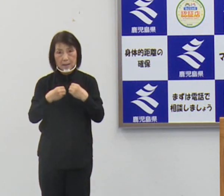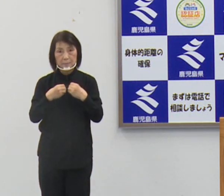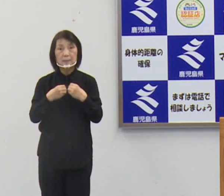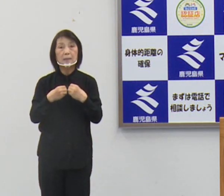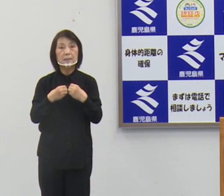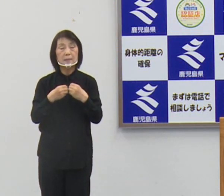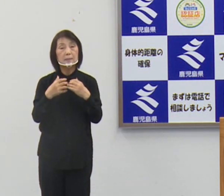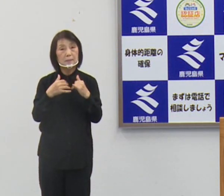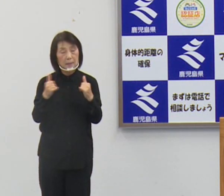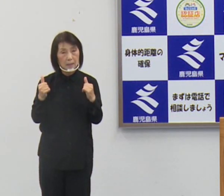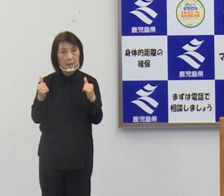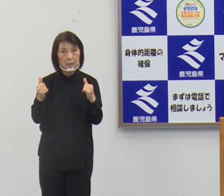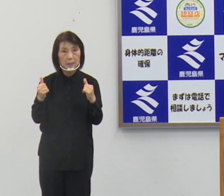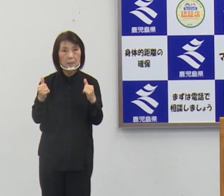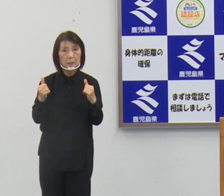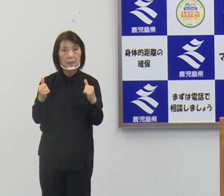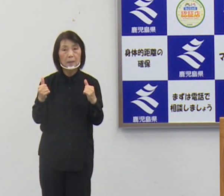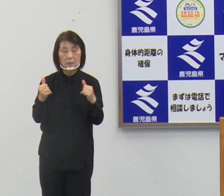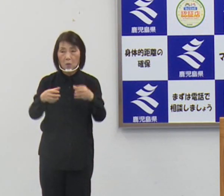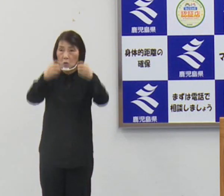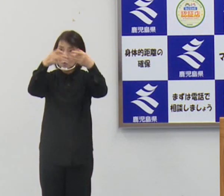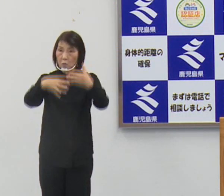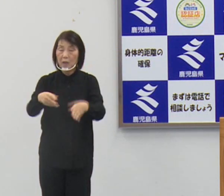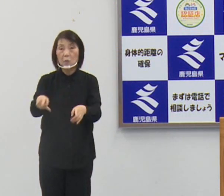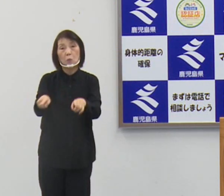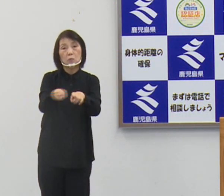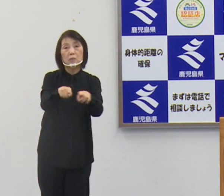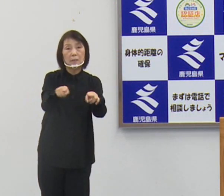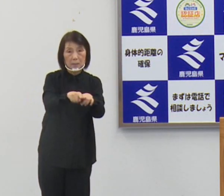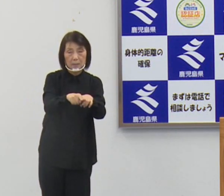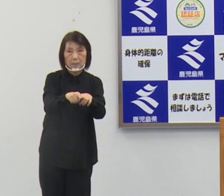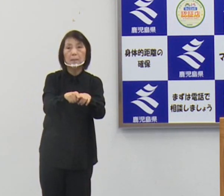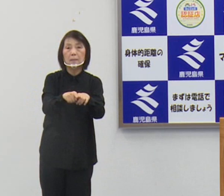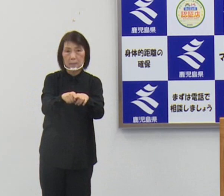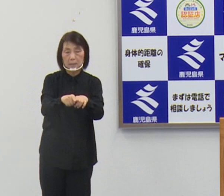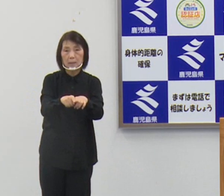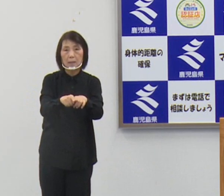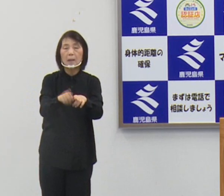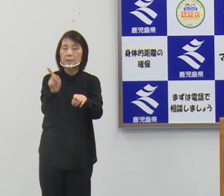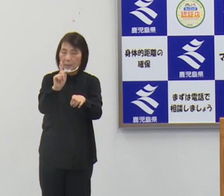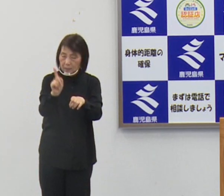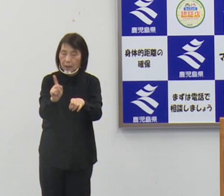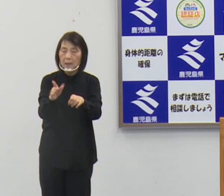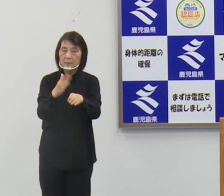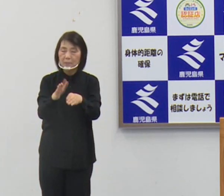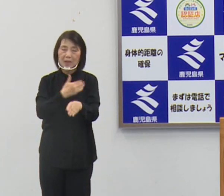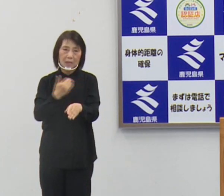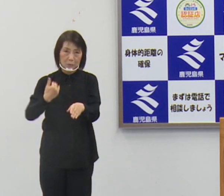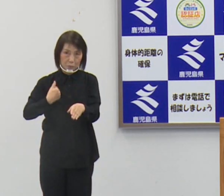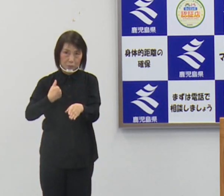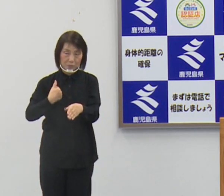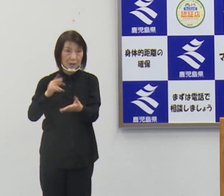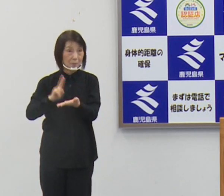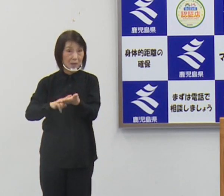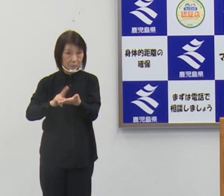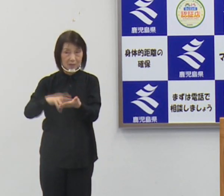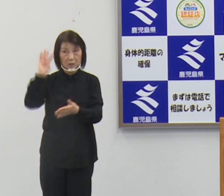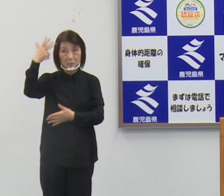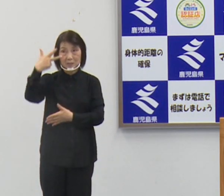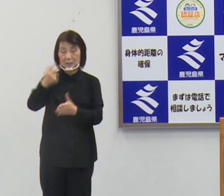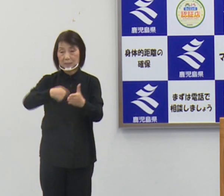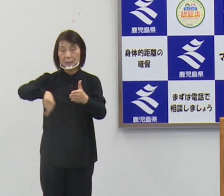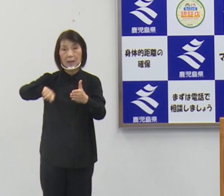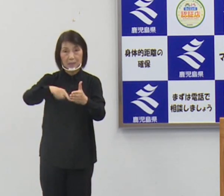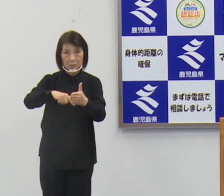の認証を受けているなど一定の要件のもとに酒類の提供ができるとなっておりますが、鹿児島市内